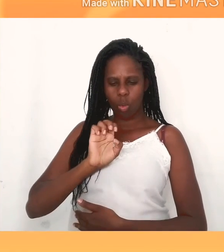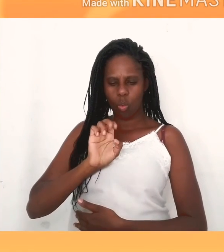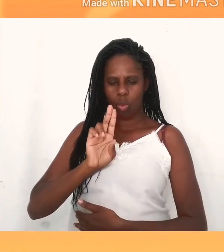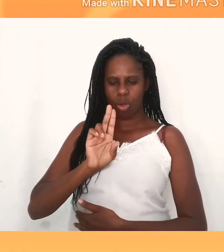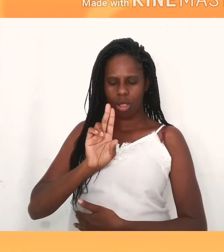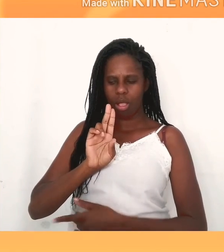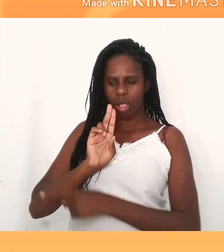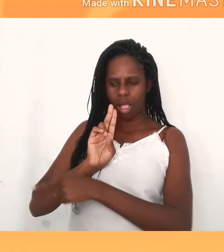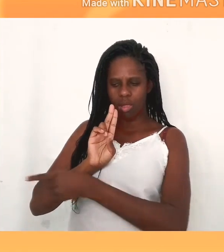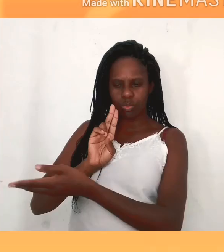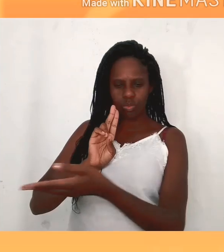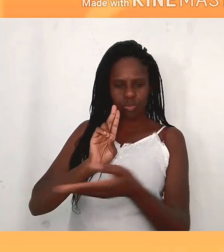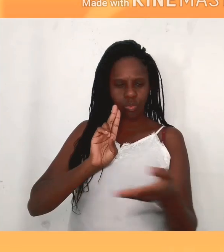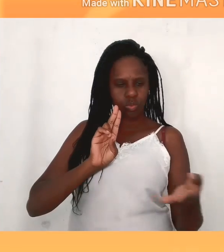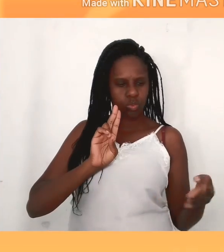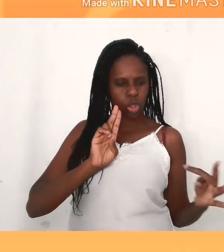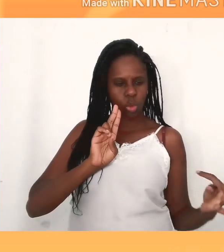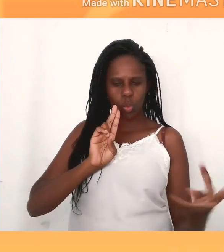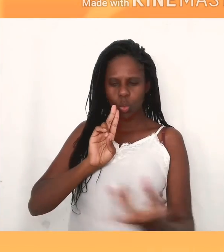está à nossa volta.